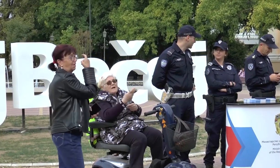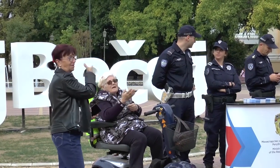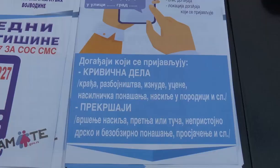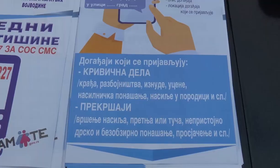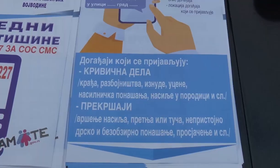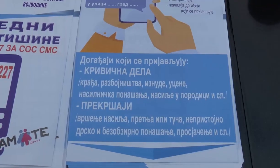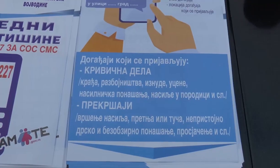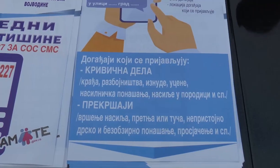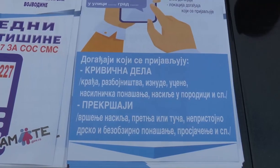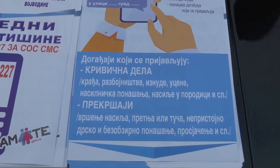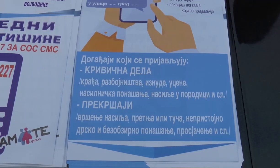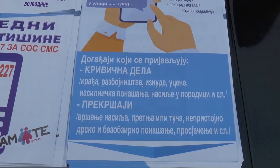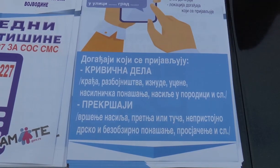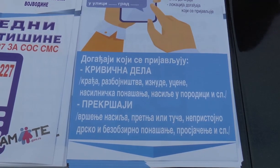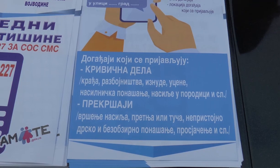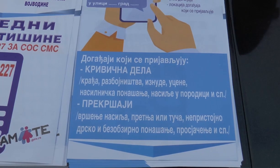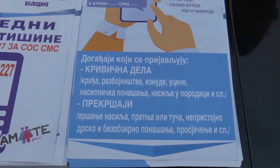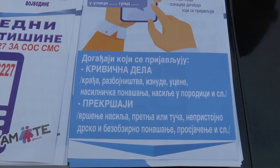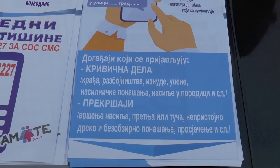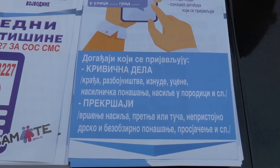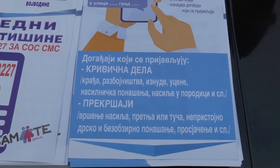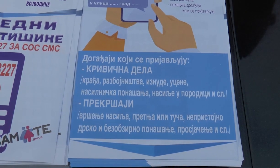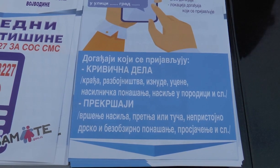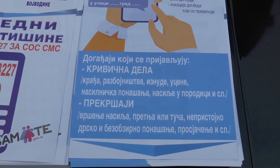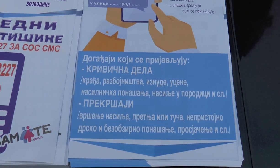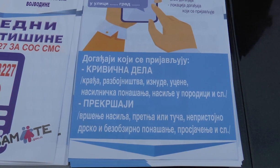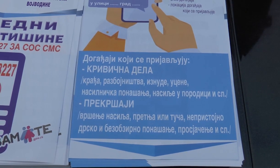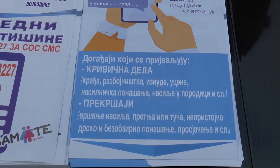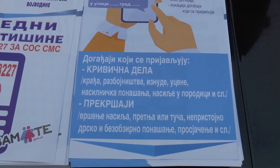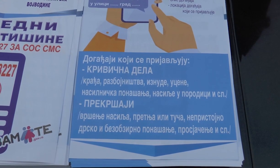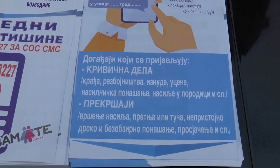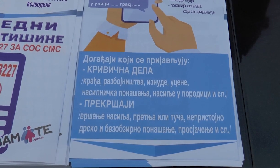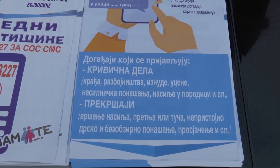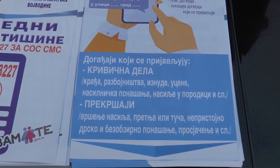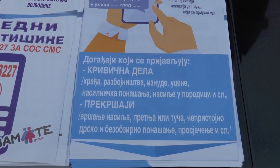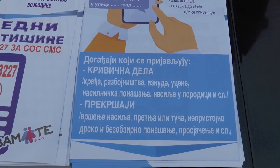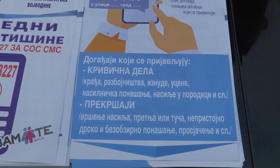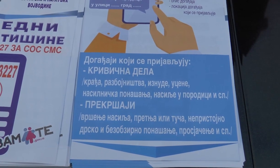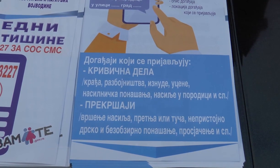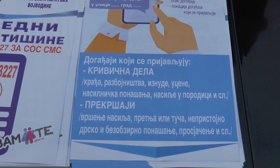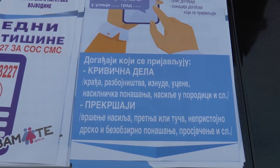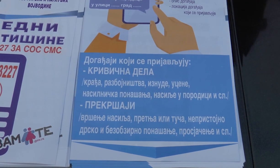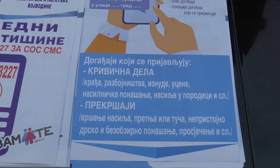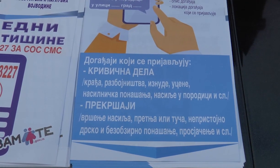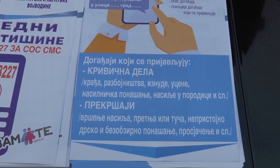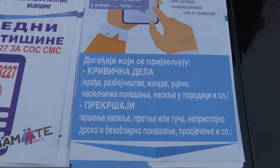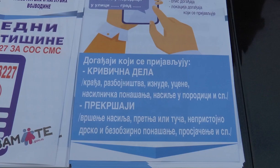szám Óbecsén kívül Verbászon, Palánkán és Újvidéken is aktív, a Siketek és Nagyothallók számára.